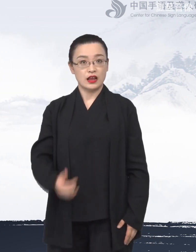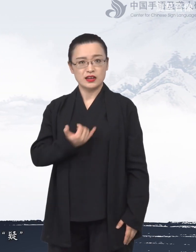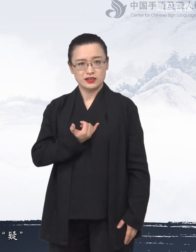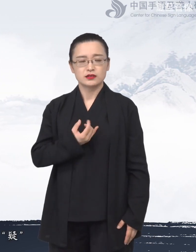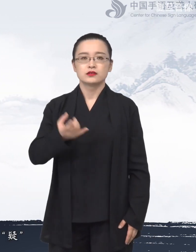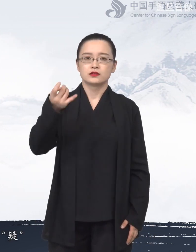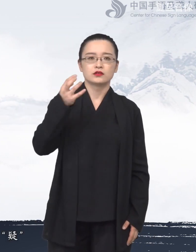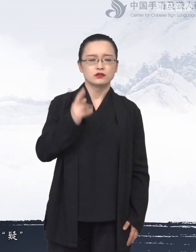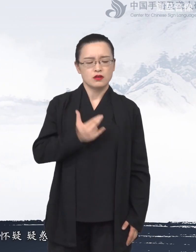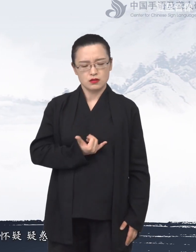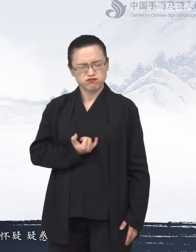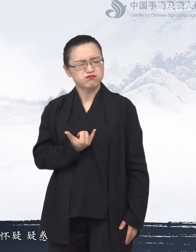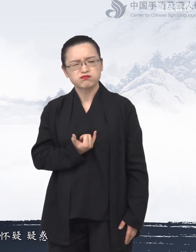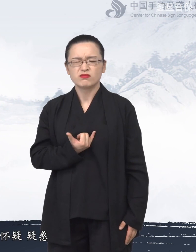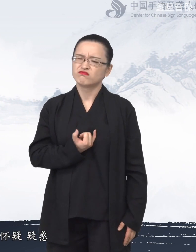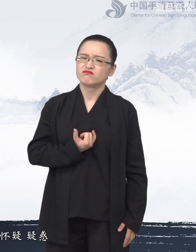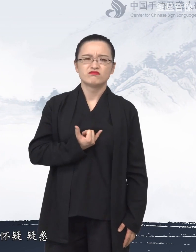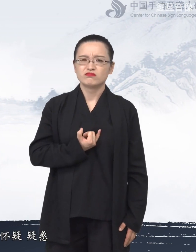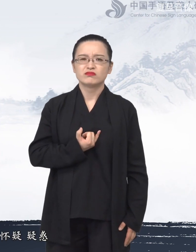疑，意思是怀疑、疑惑。